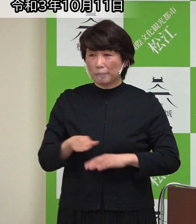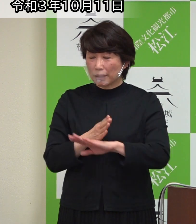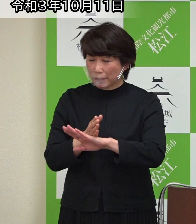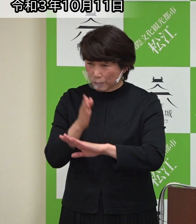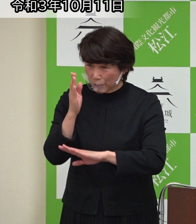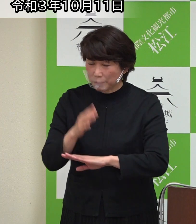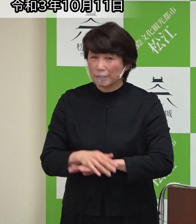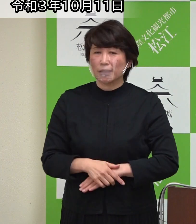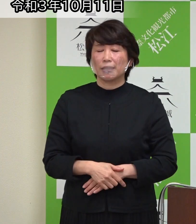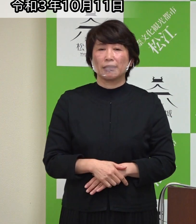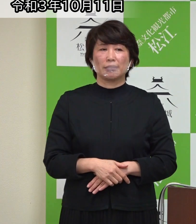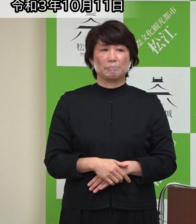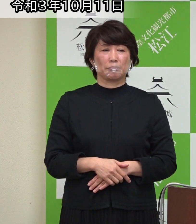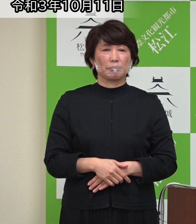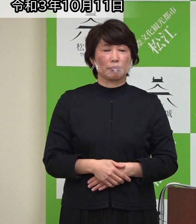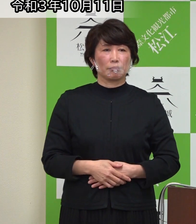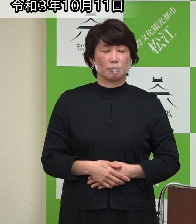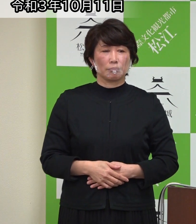ました。